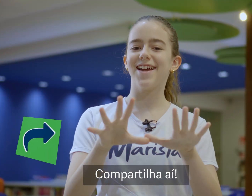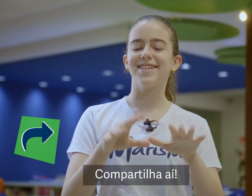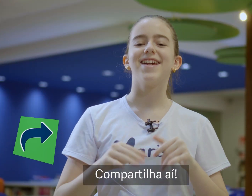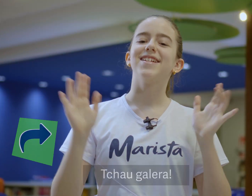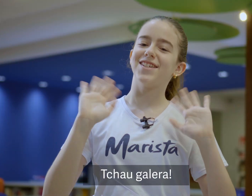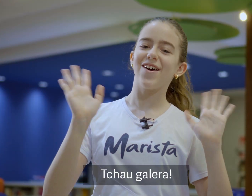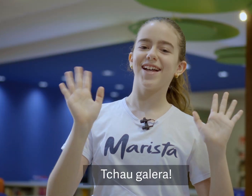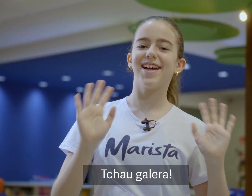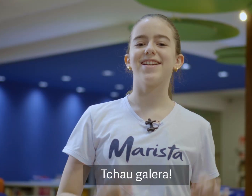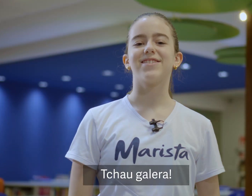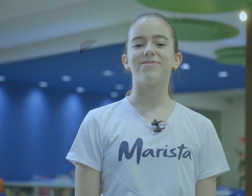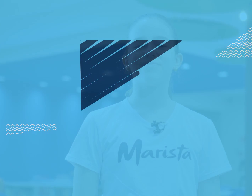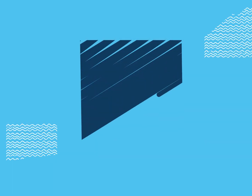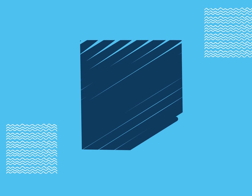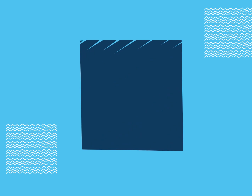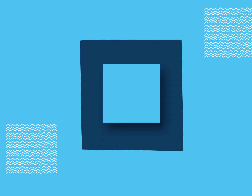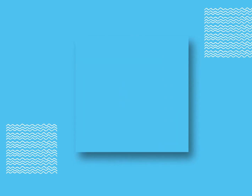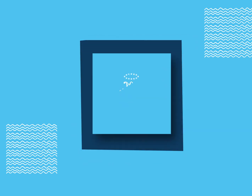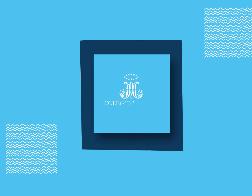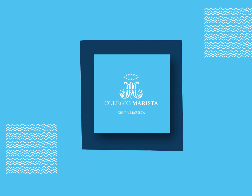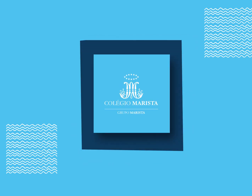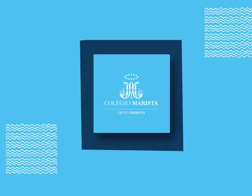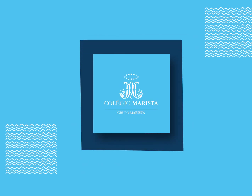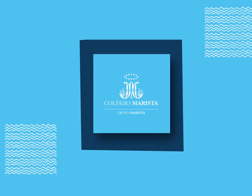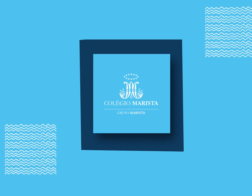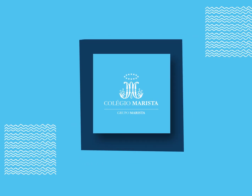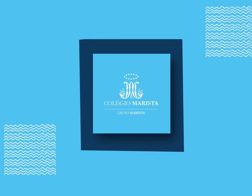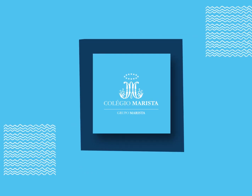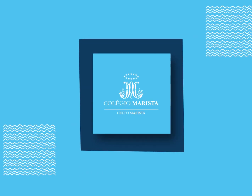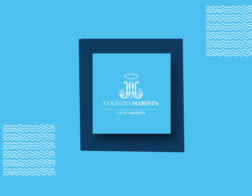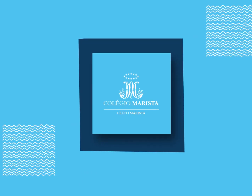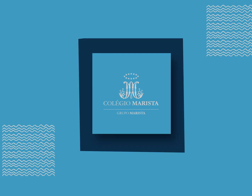aí! Tchau, galera! galera! Tchau, tchau! Tchau, tchau!